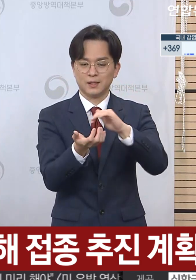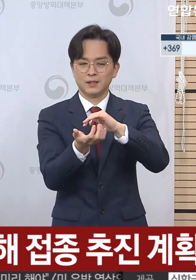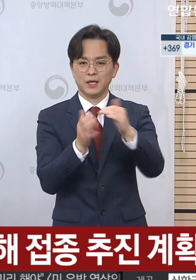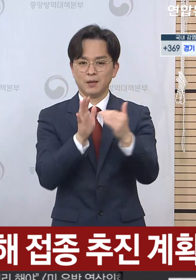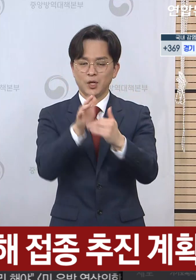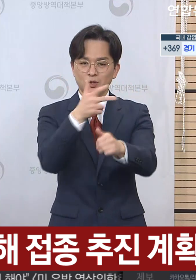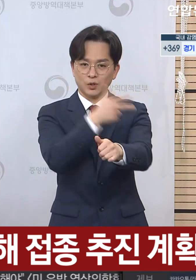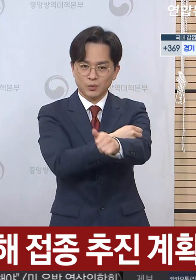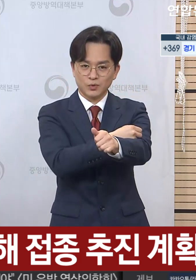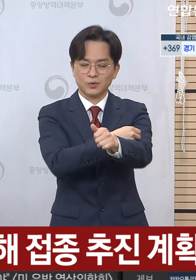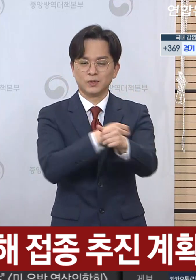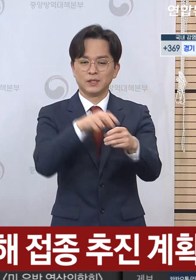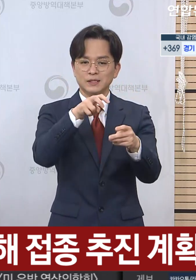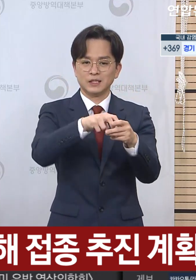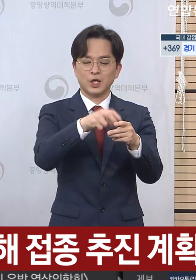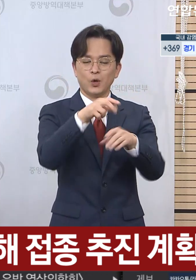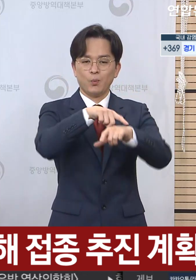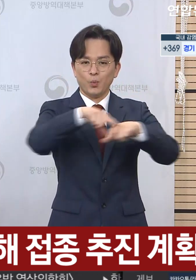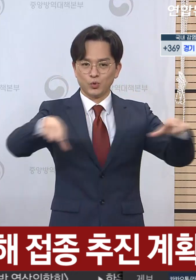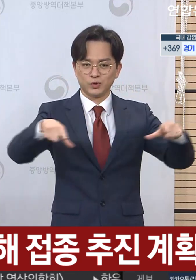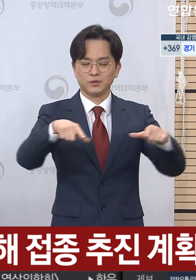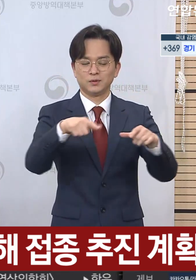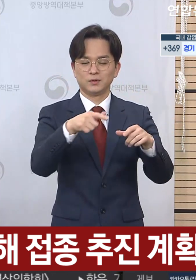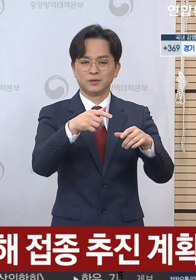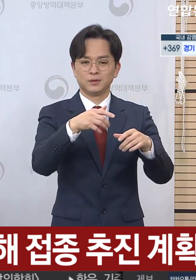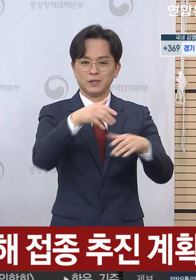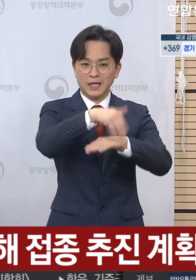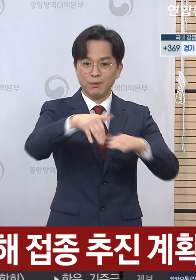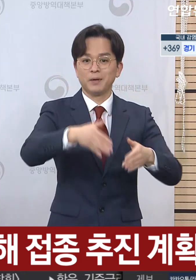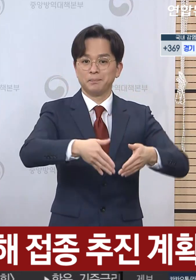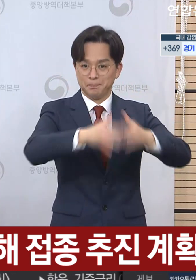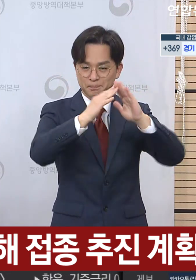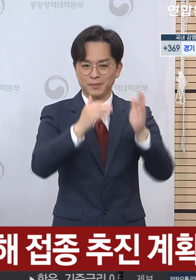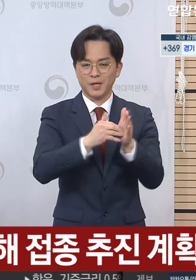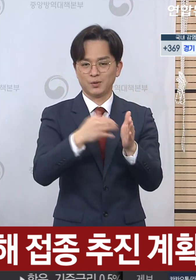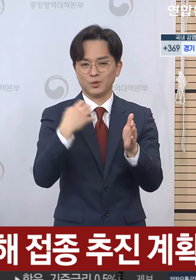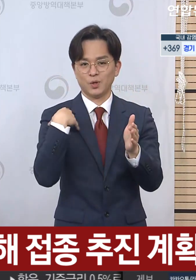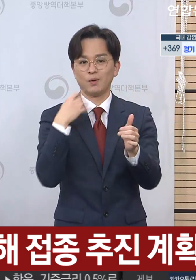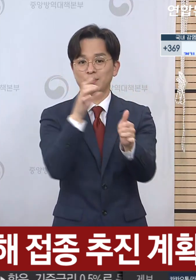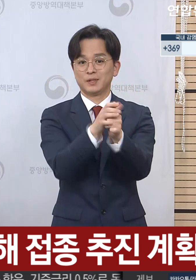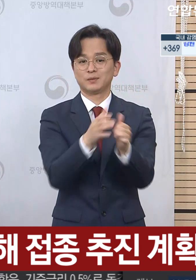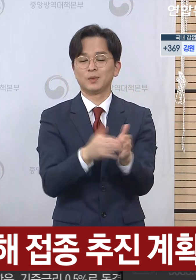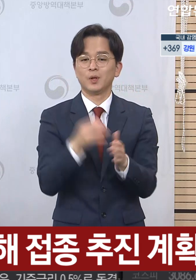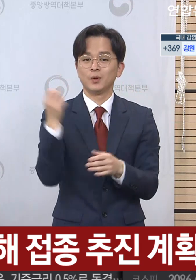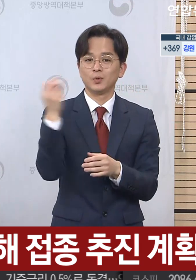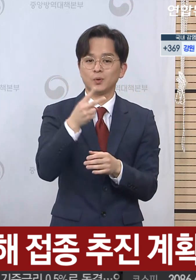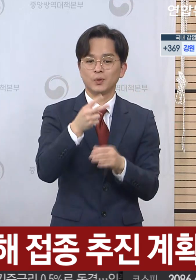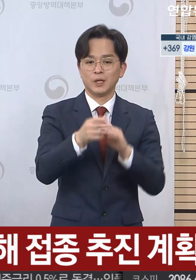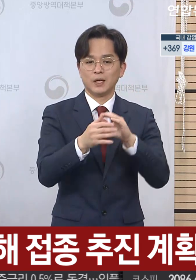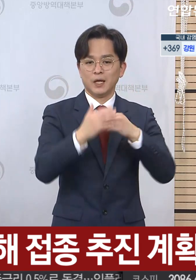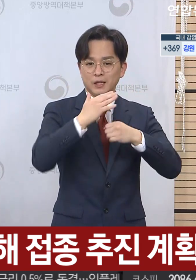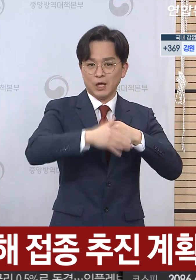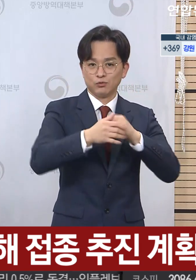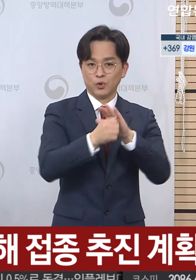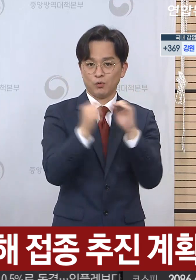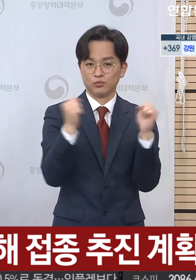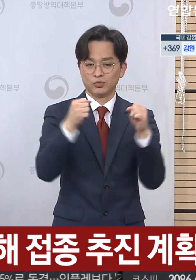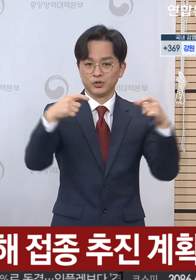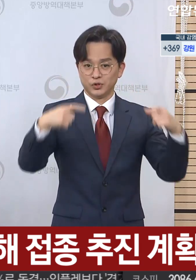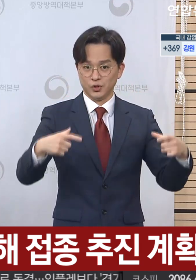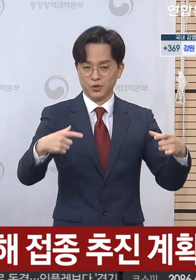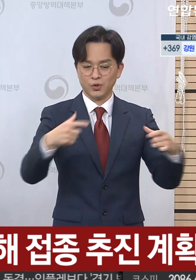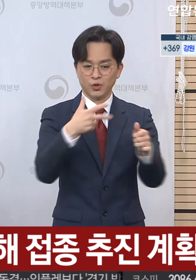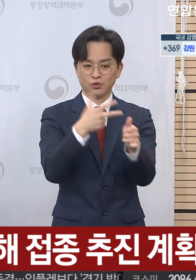표준 모델의 마련, 접종 인력 교육 등의 역할을 부여하였습니다. 또한 대구 경북 지역의 접근성을